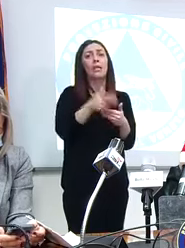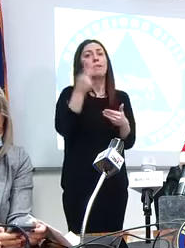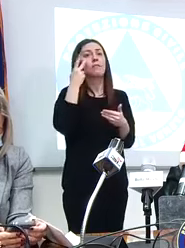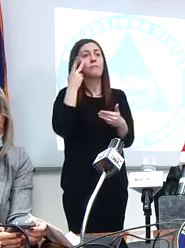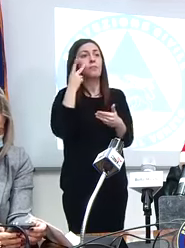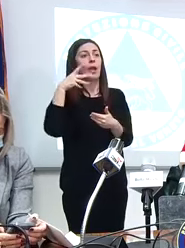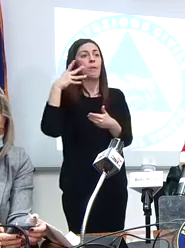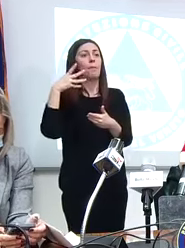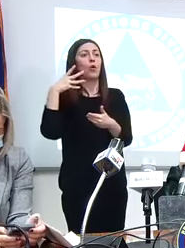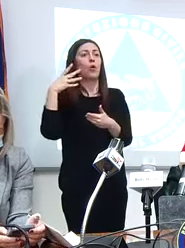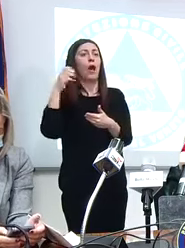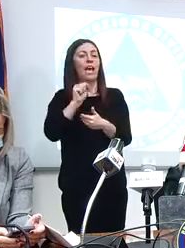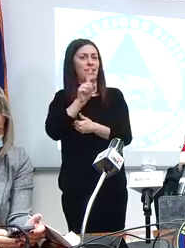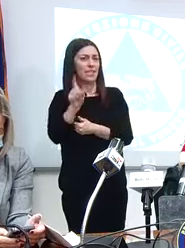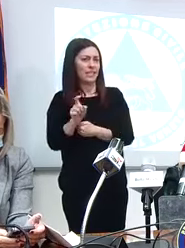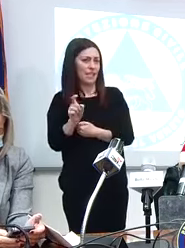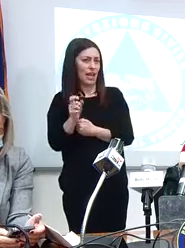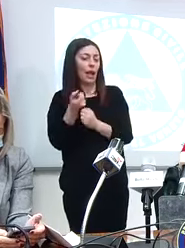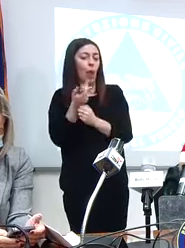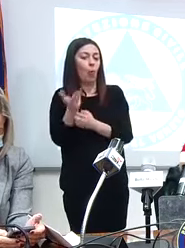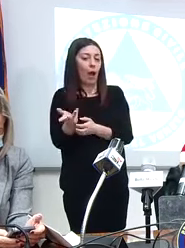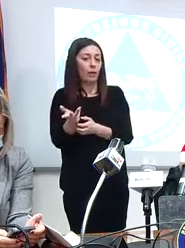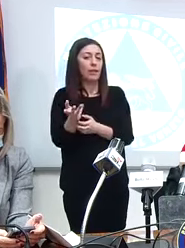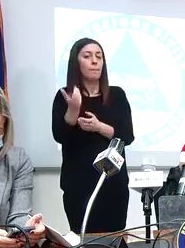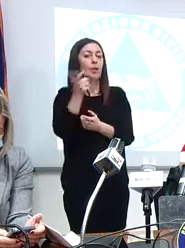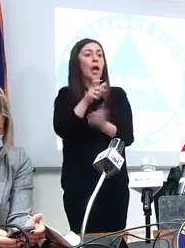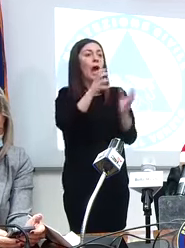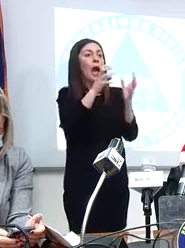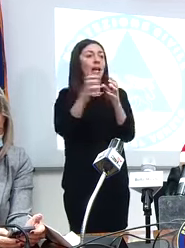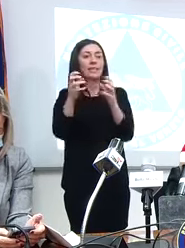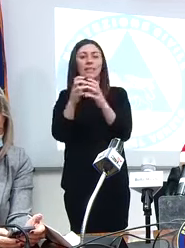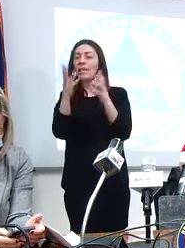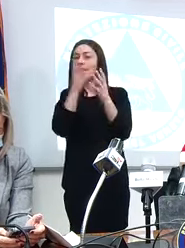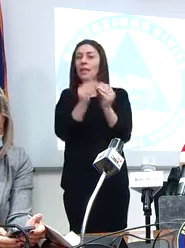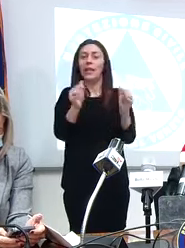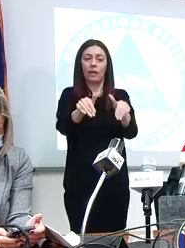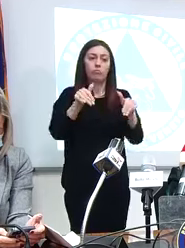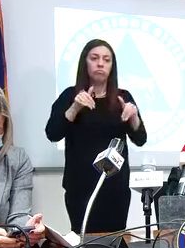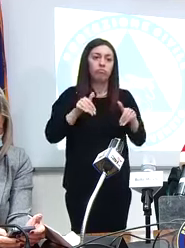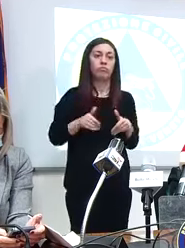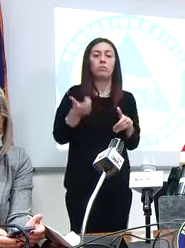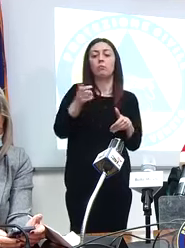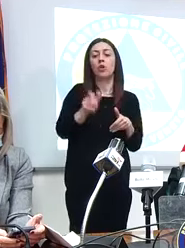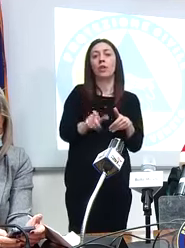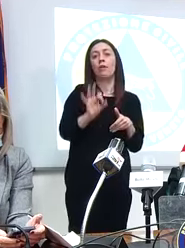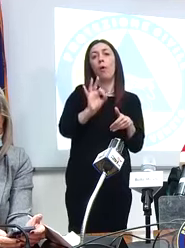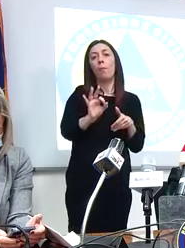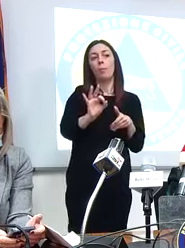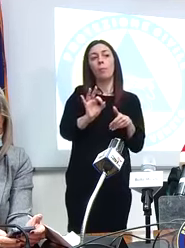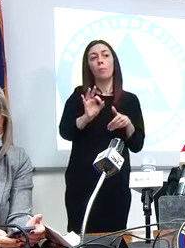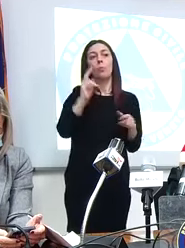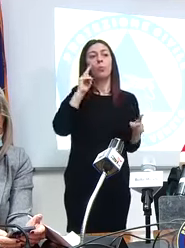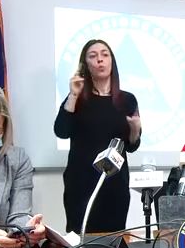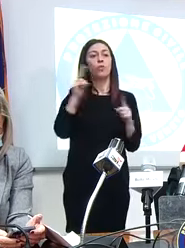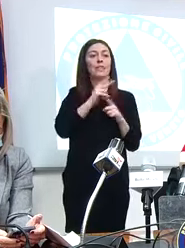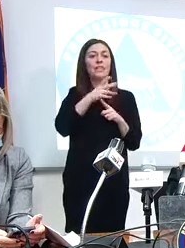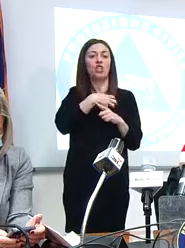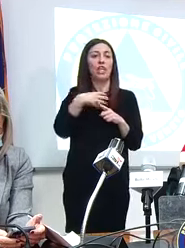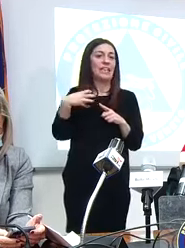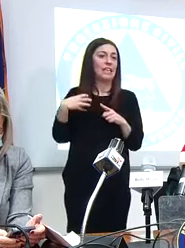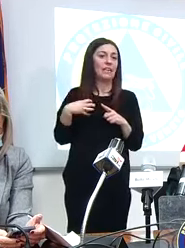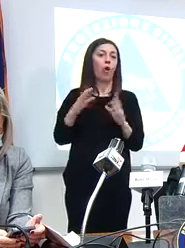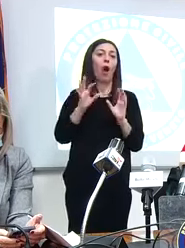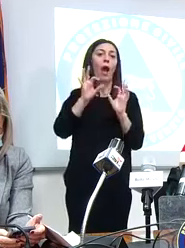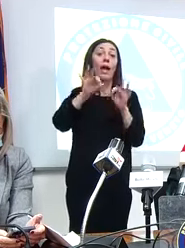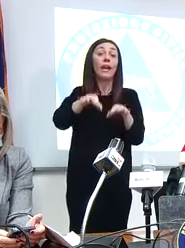garantire AstraZeneca, molte aziende si sono ritirate per l'impossibilità proprio scientifica di arrivare al traguardo e all'obiettivo fissato. Nonostante